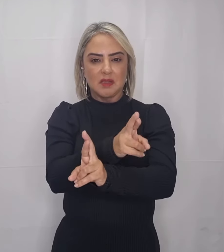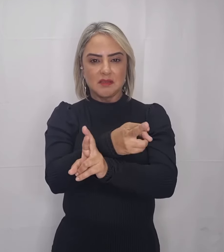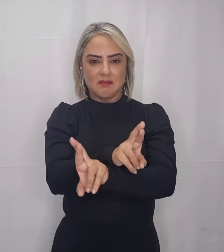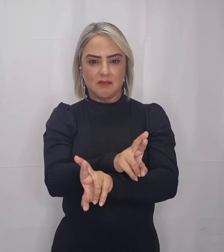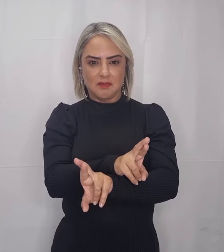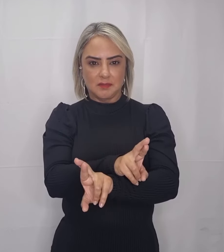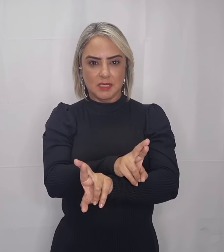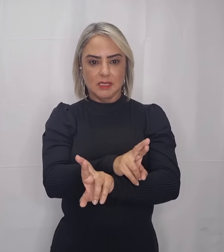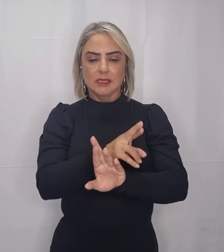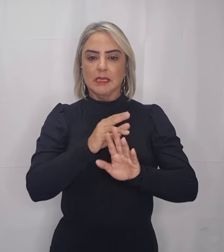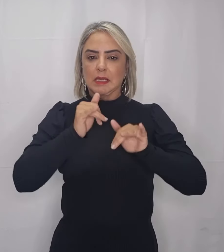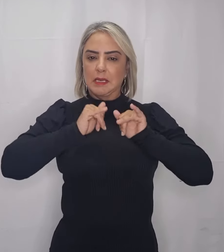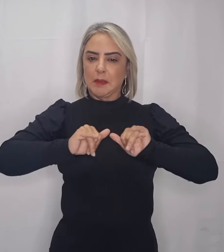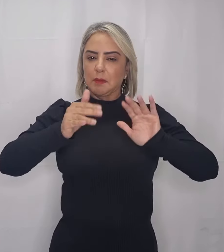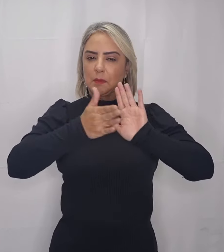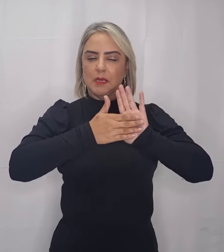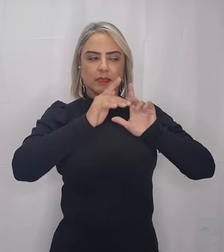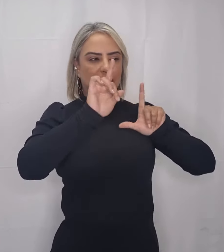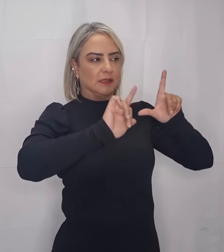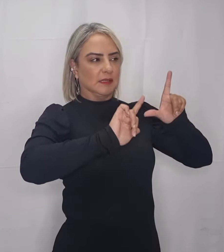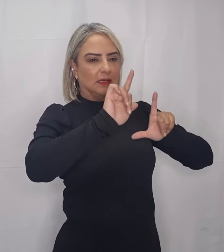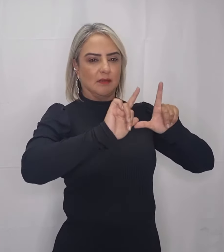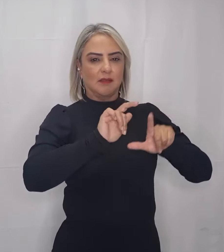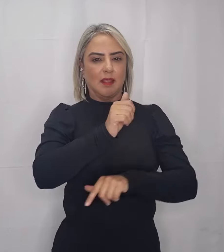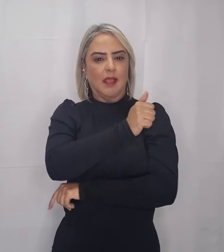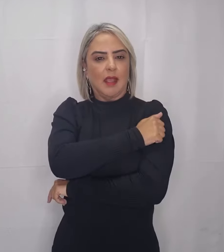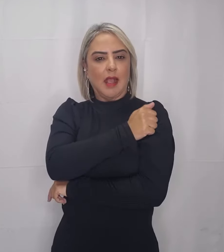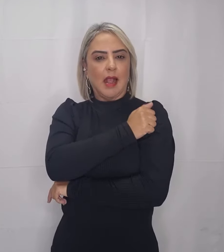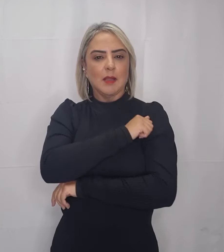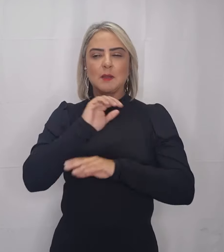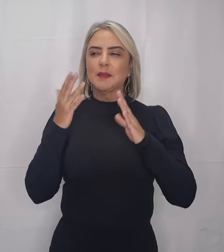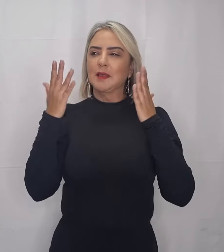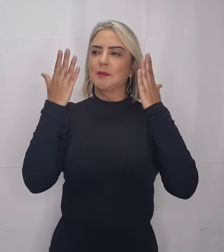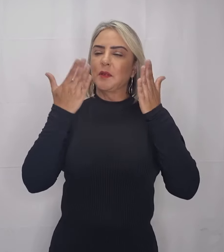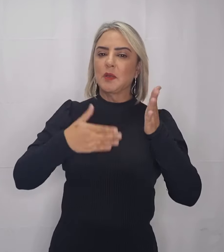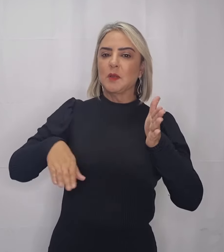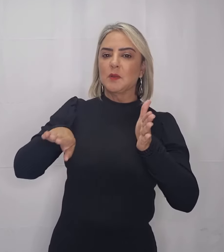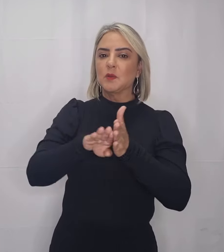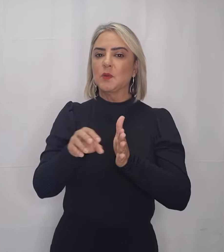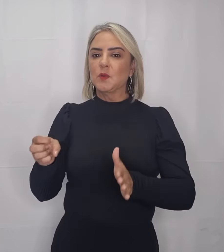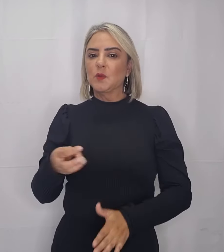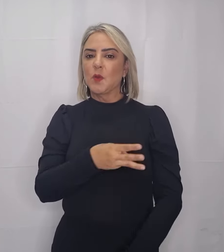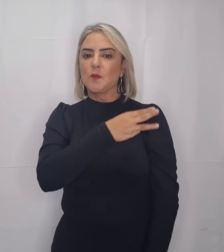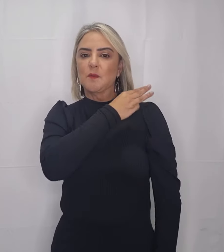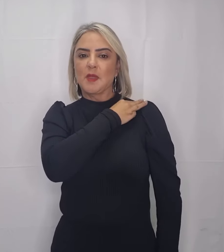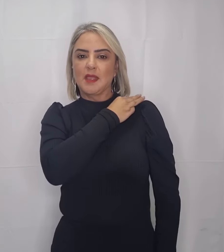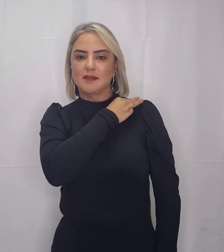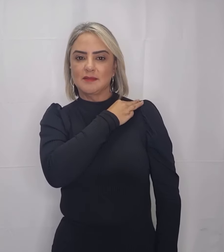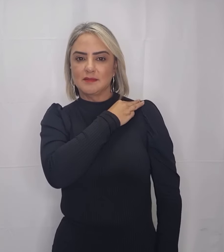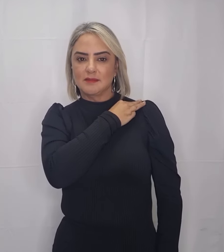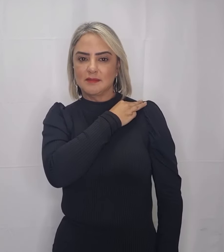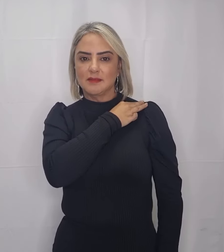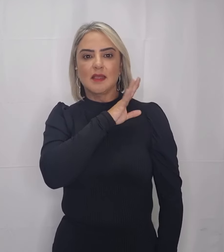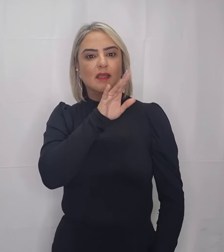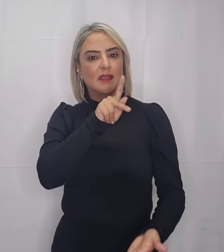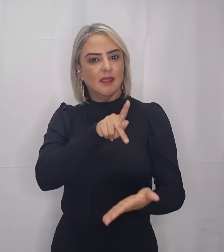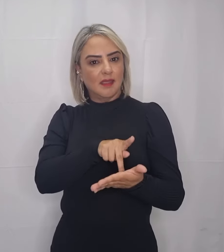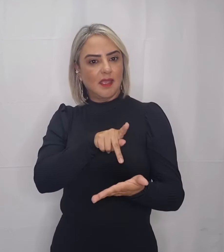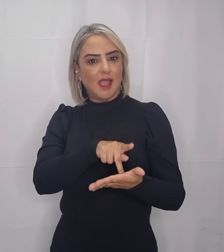propaganda da TV, os estudantes comemoram a chegada do novo ensino médio. É real, agora a gente vai